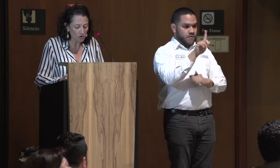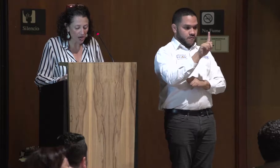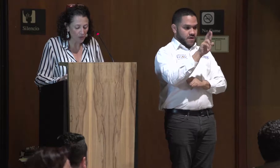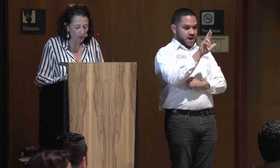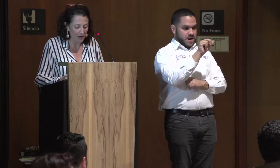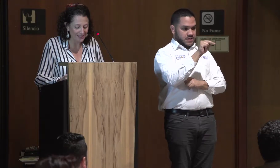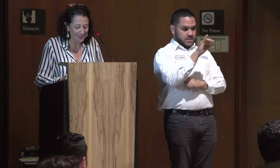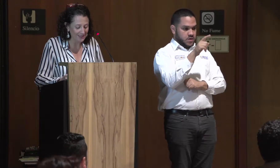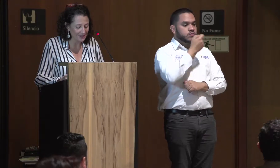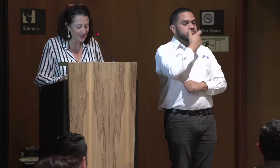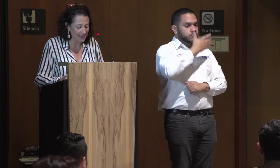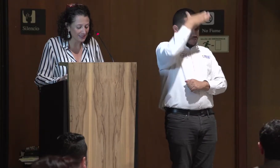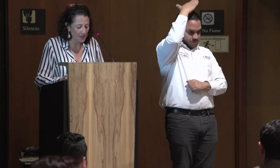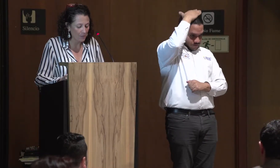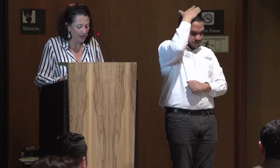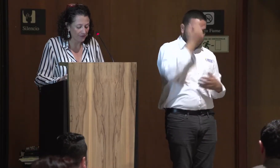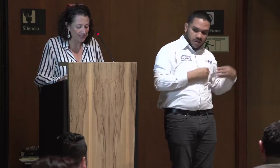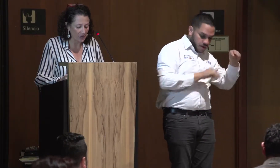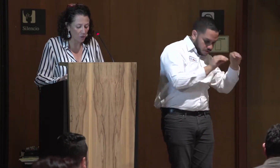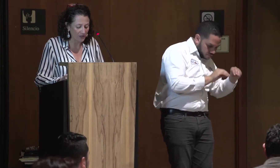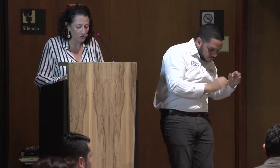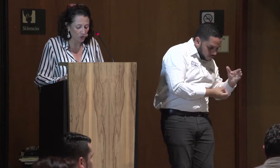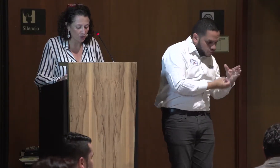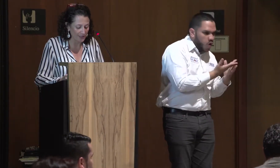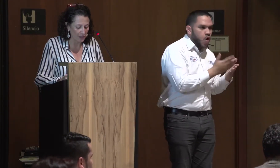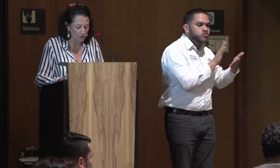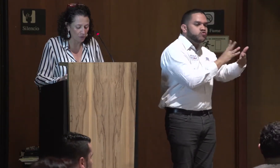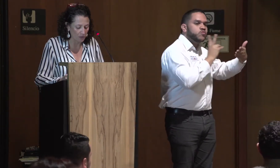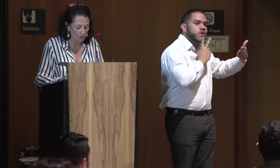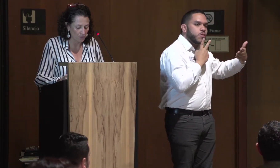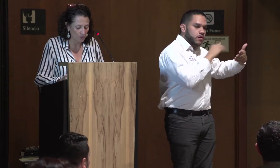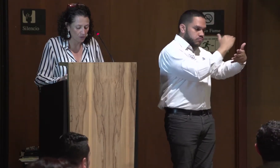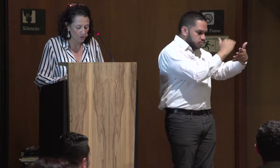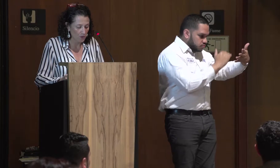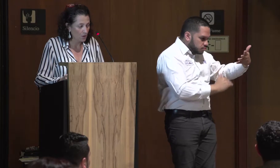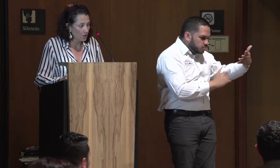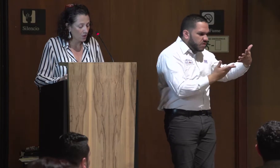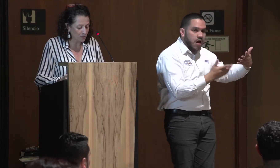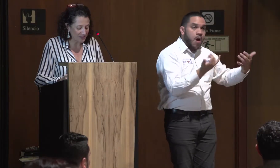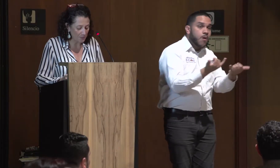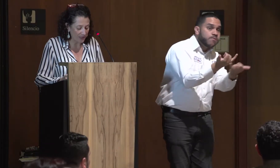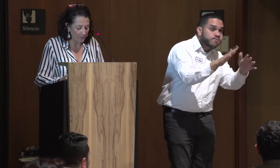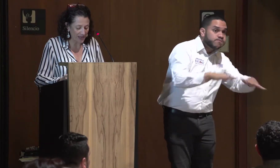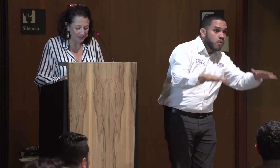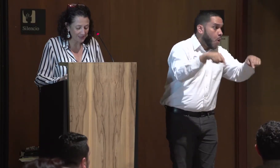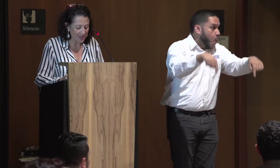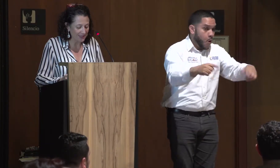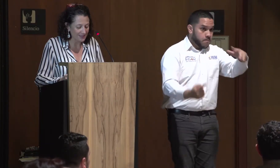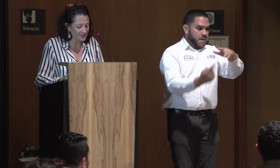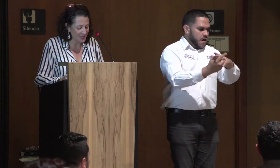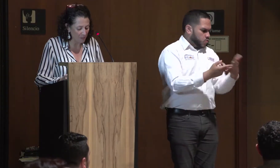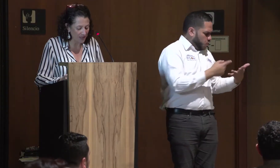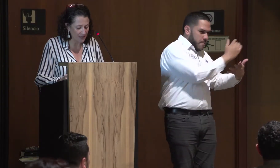un glosario con las señas necesarias para referirse al momento histórico que estamos viviendo. Los participantes,